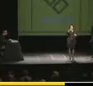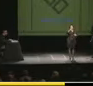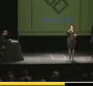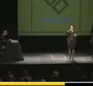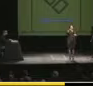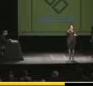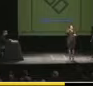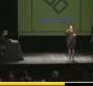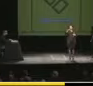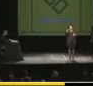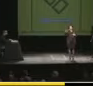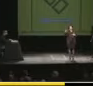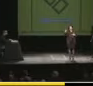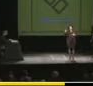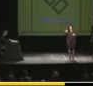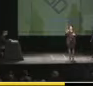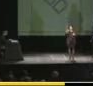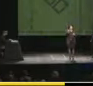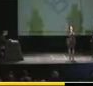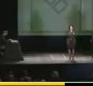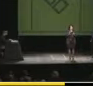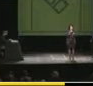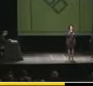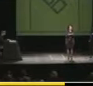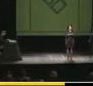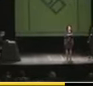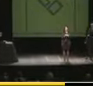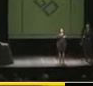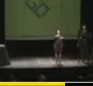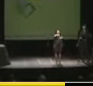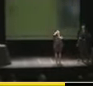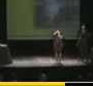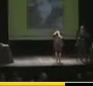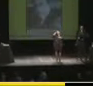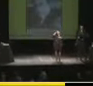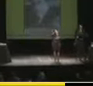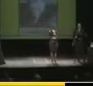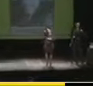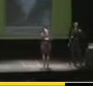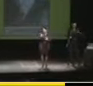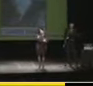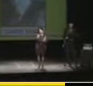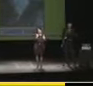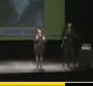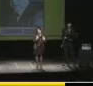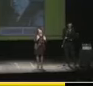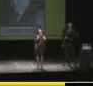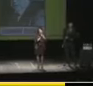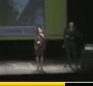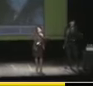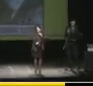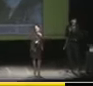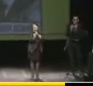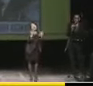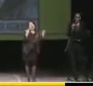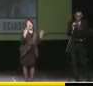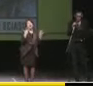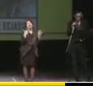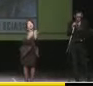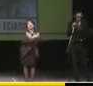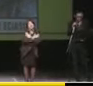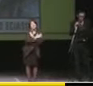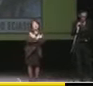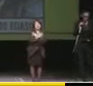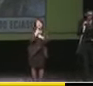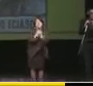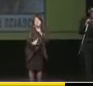anni dalla scomparsa di Sciascia sarà dedicata a lui la serata la preinaugurazione del salone l'8 maggio un'intervista